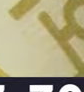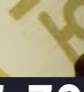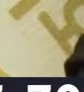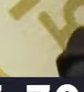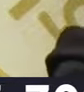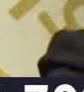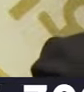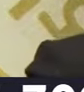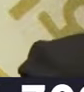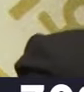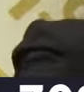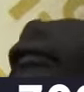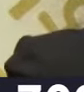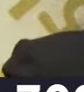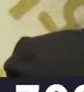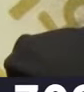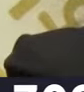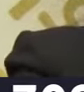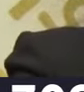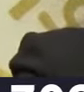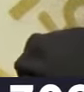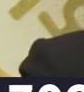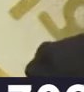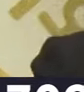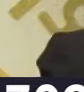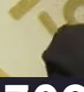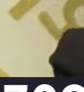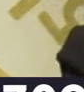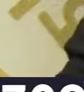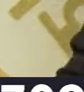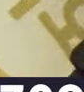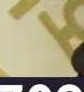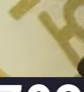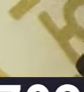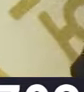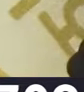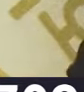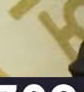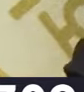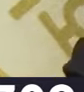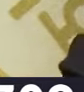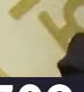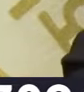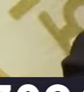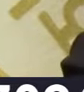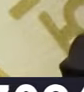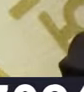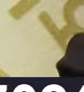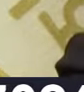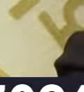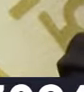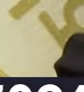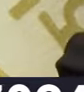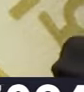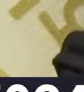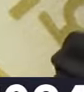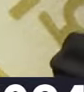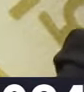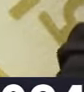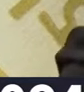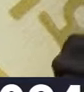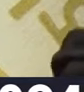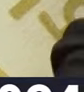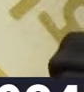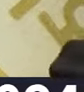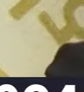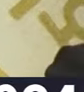남부경찰서의 건진 사이다 운자 를 저작권법 위반 혐의로 형사 고소까지 하였습니다